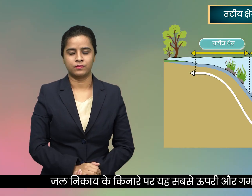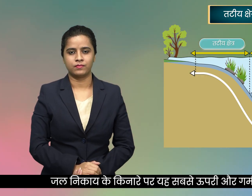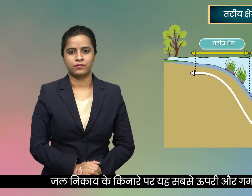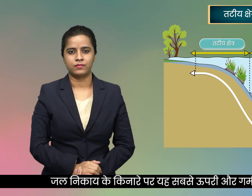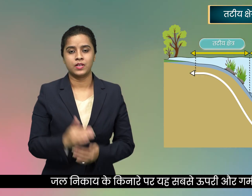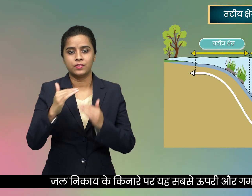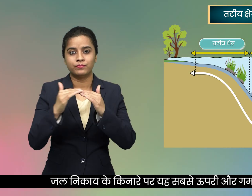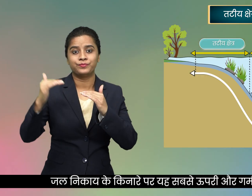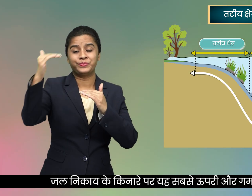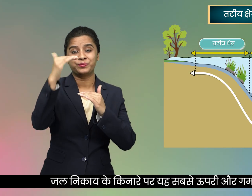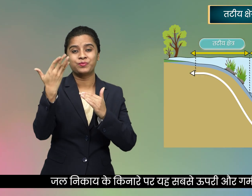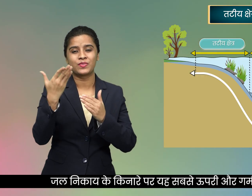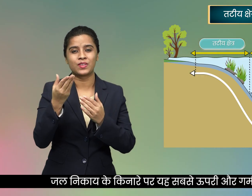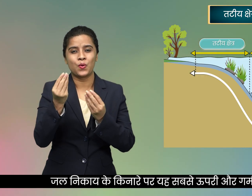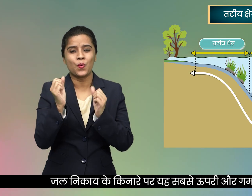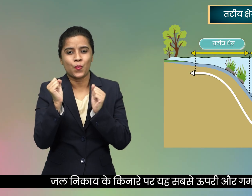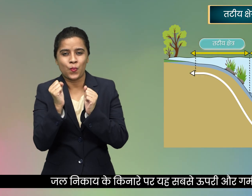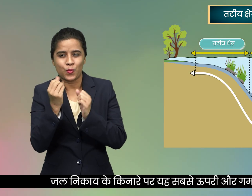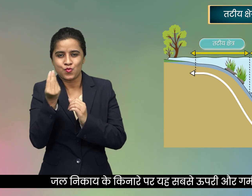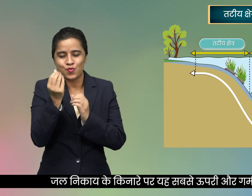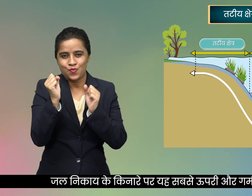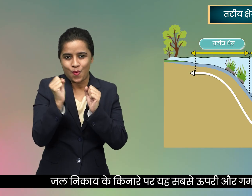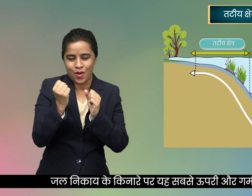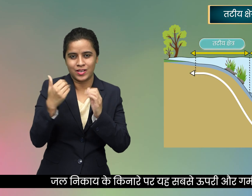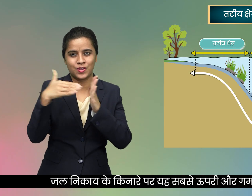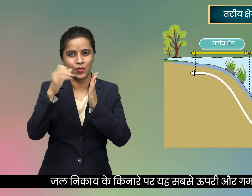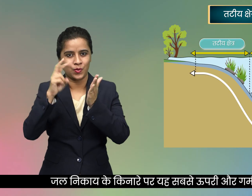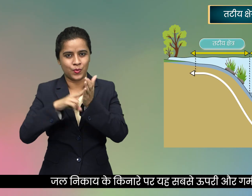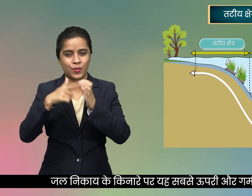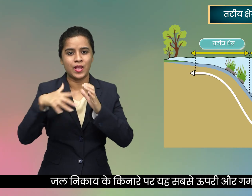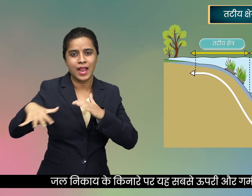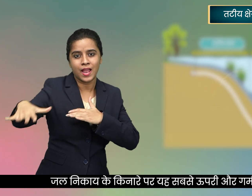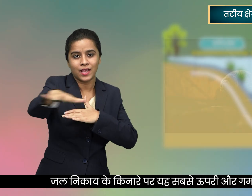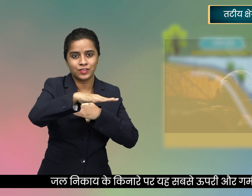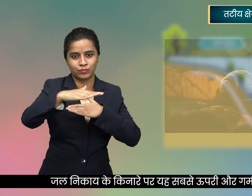जल निकाय के किनारे पर यह सबसे ऊपरी और गर्म जोन घोंघे,